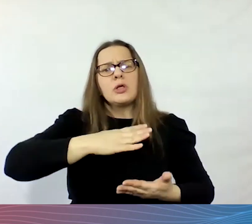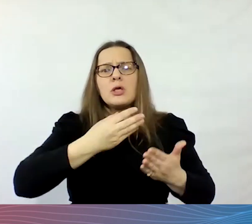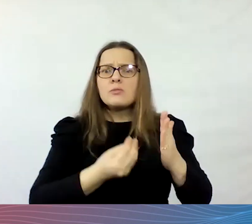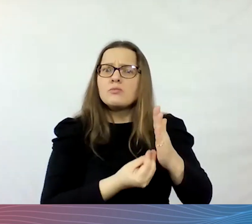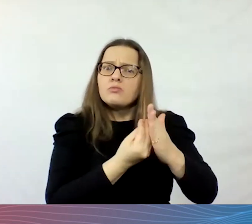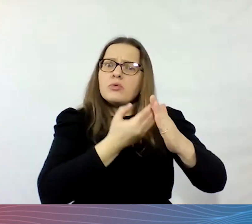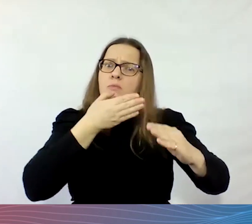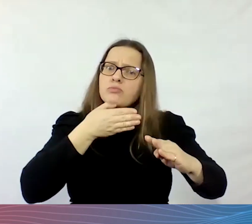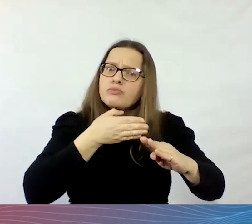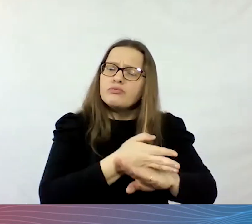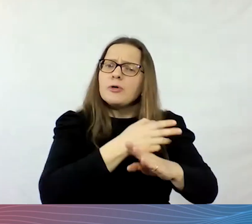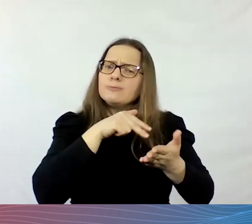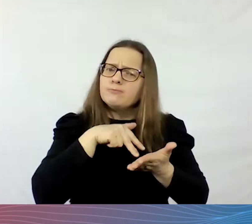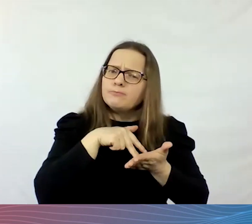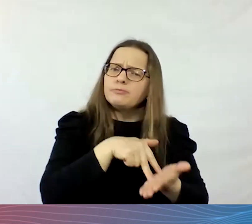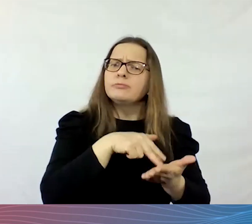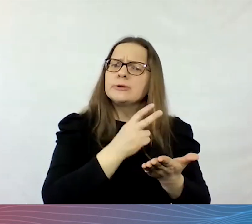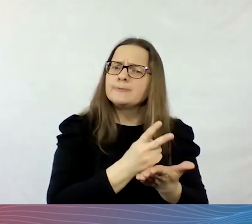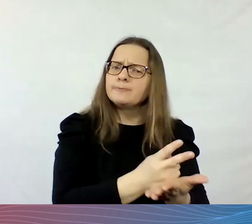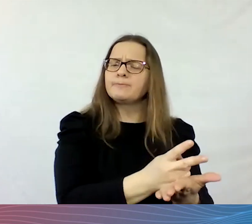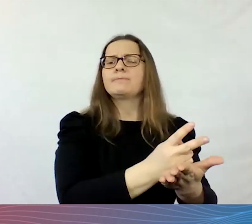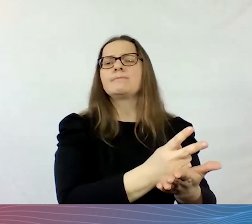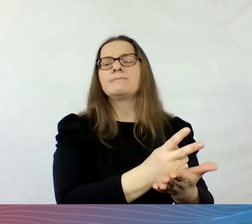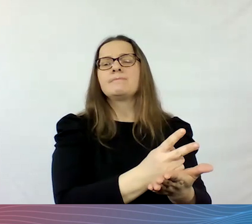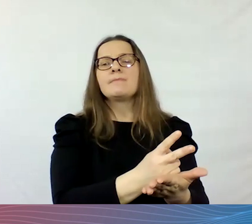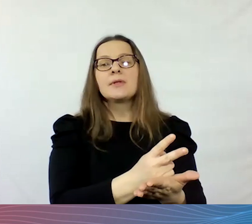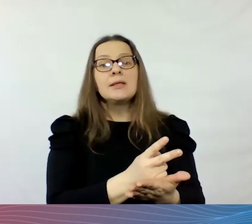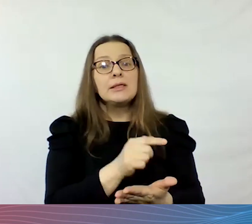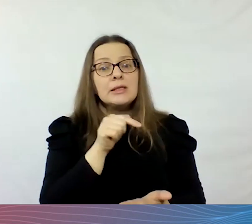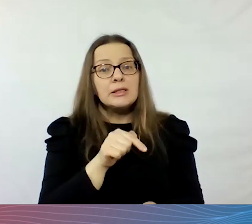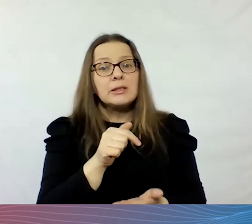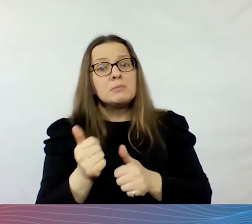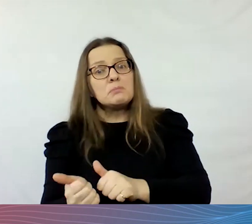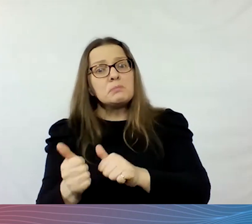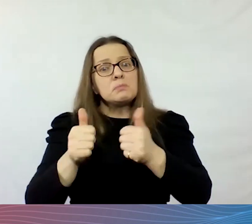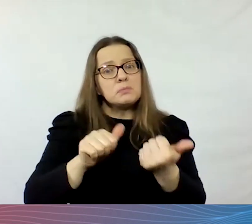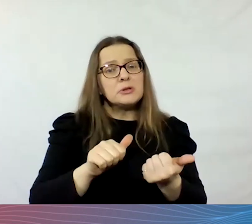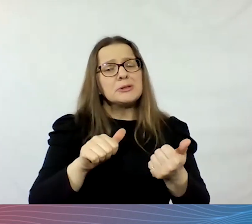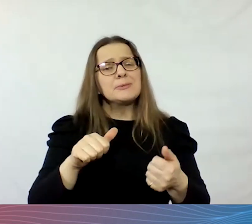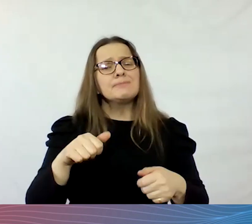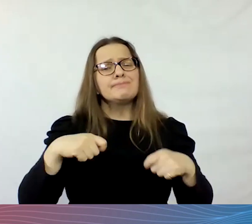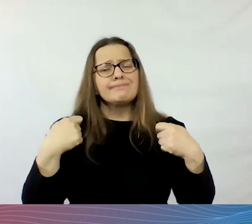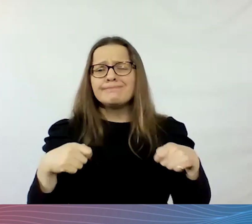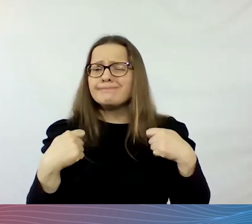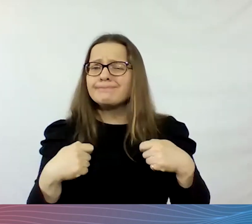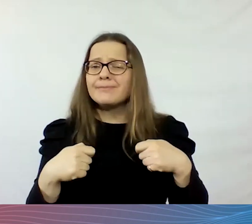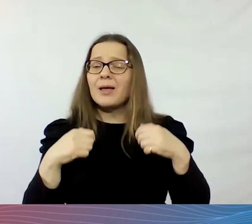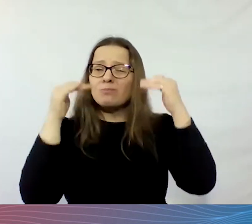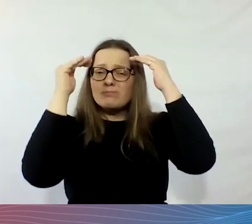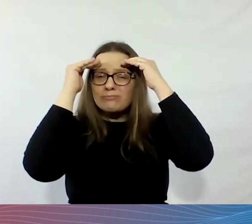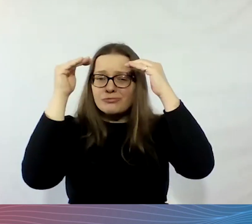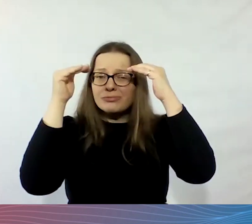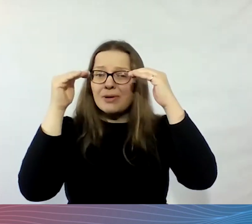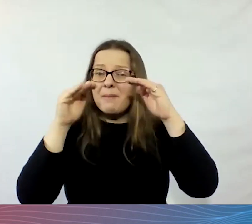E esse batismo pelas águas exige também obediência. Ou não? Você pode dizer, não, eu não quero ser batizado, não